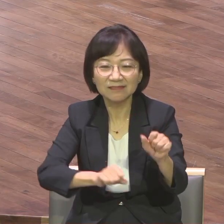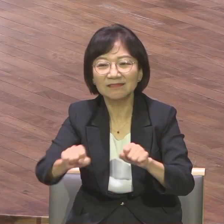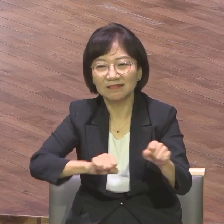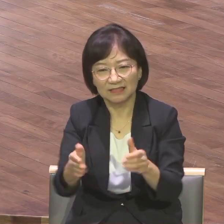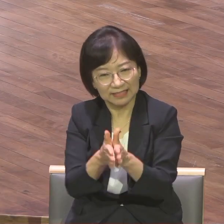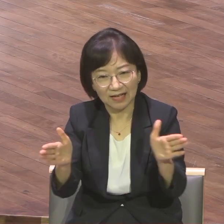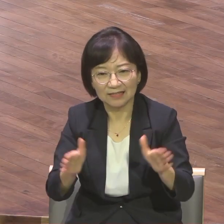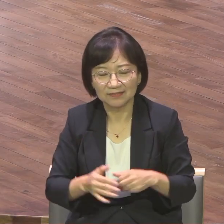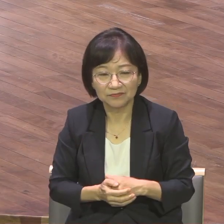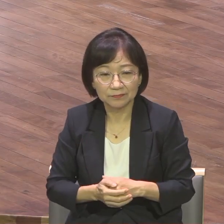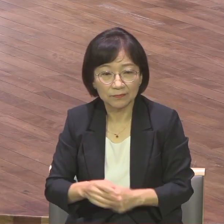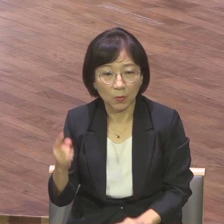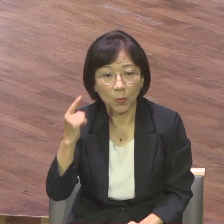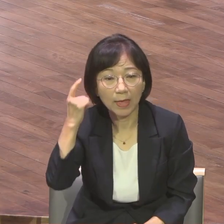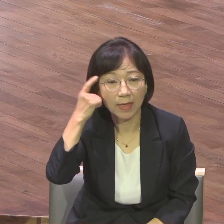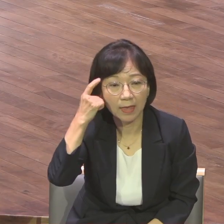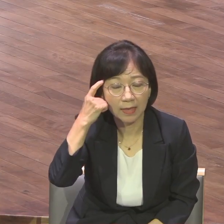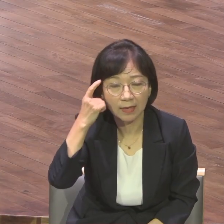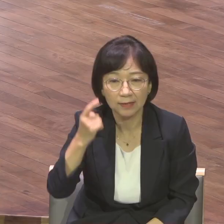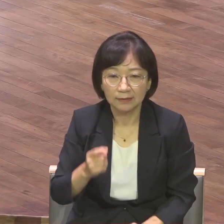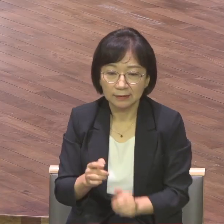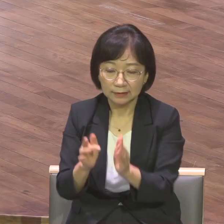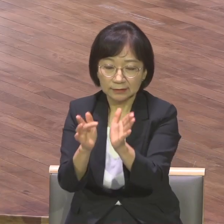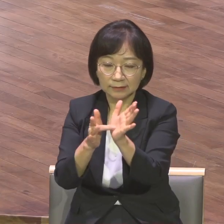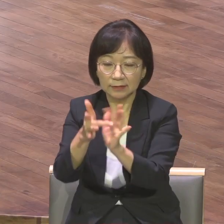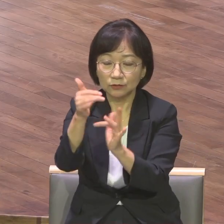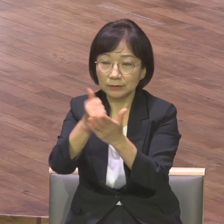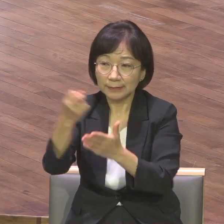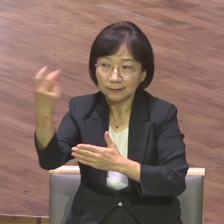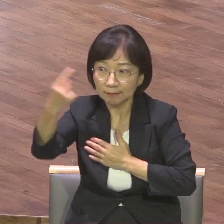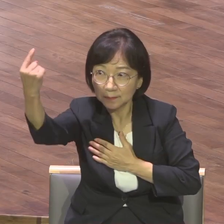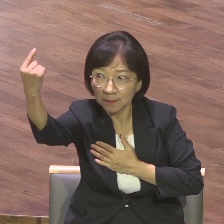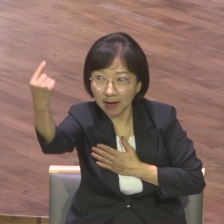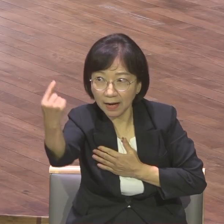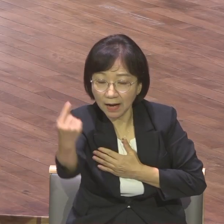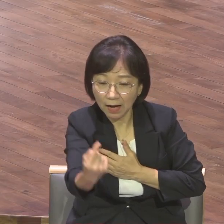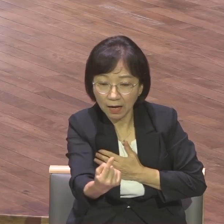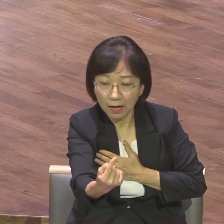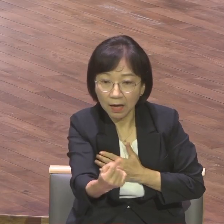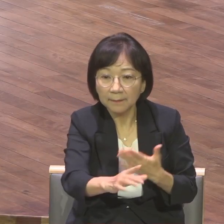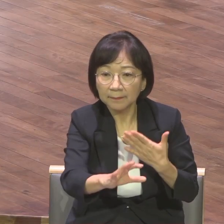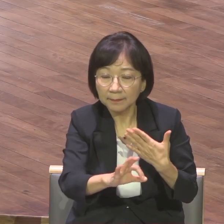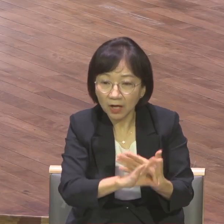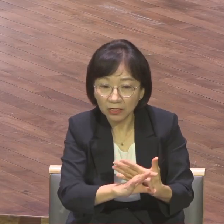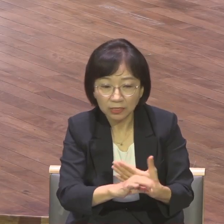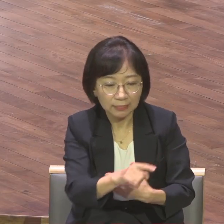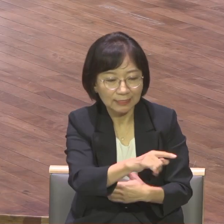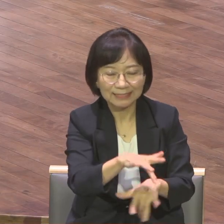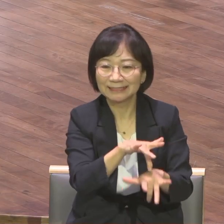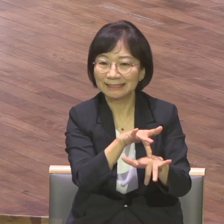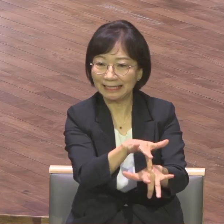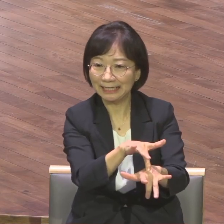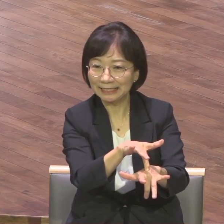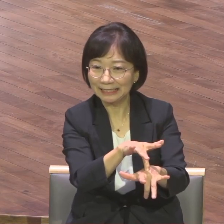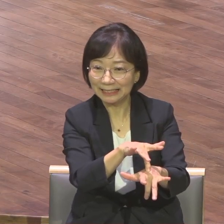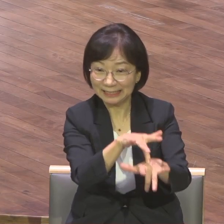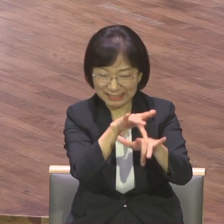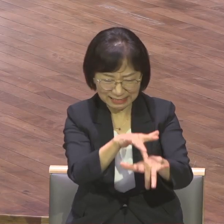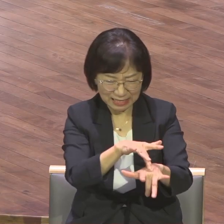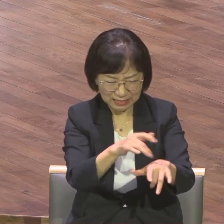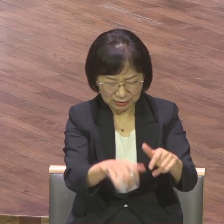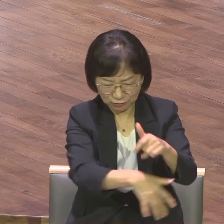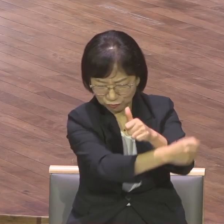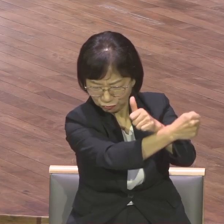왜냐하면 예수님께서 재림하시는 순간 사단과 그 졸개 귀신들,